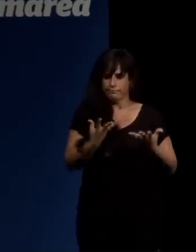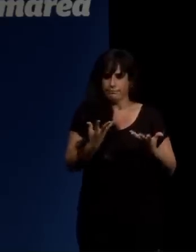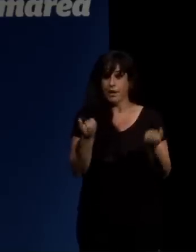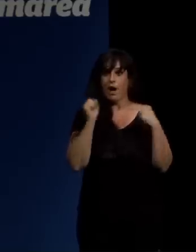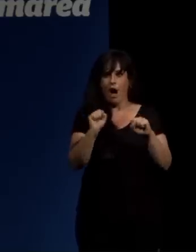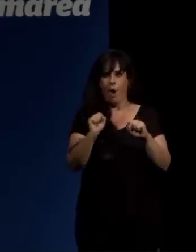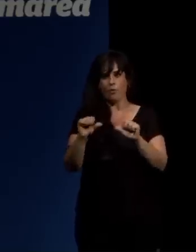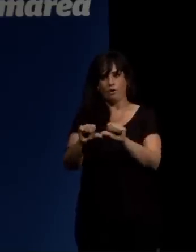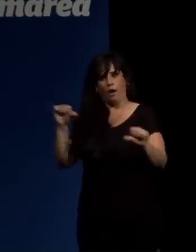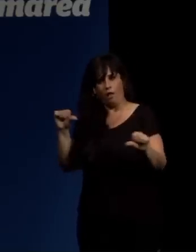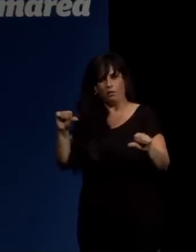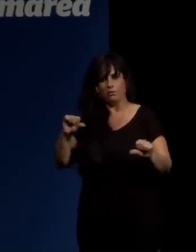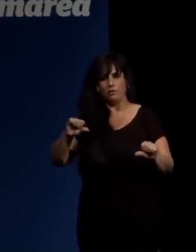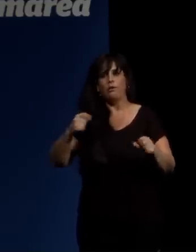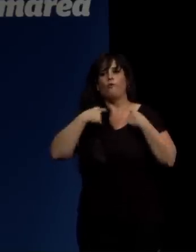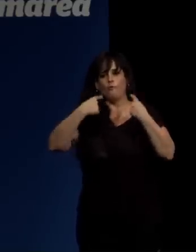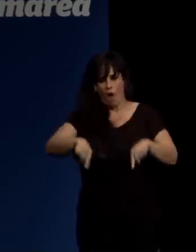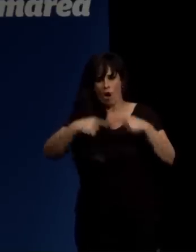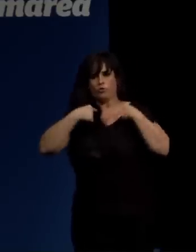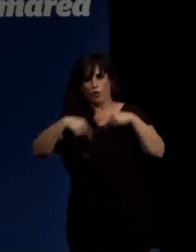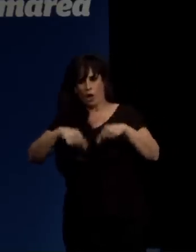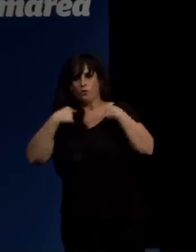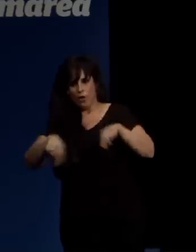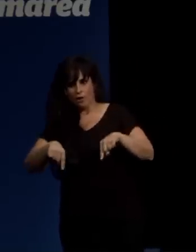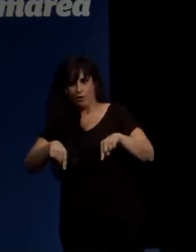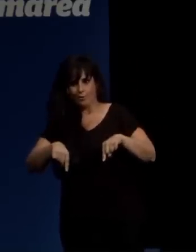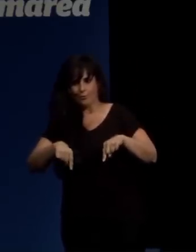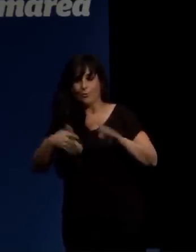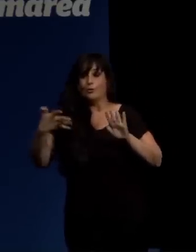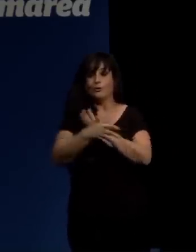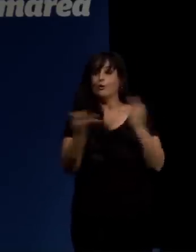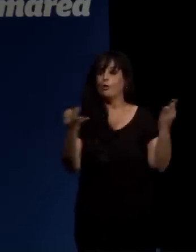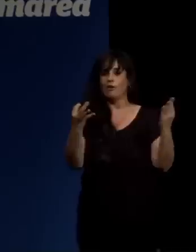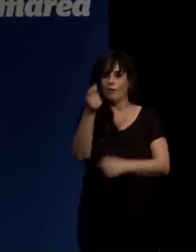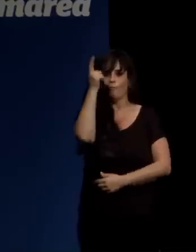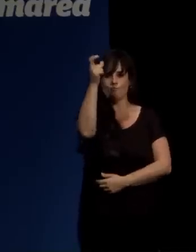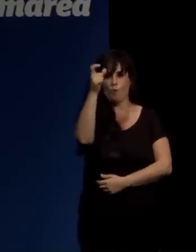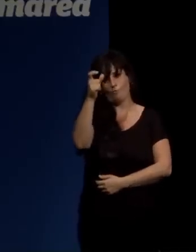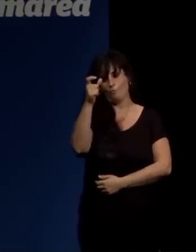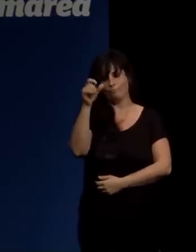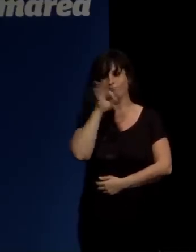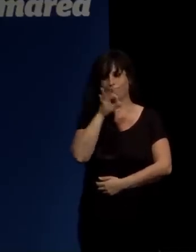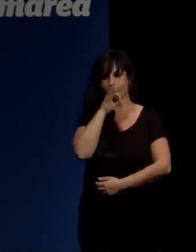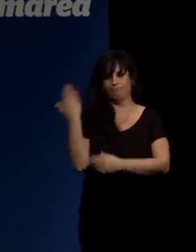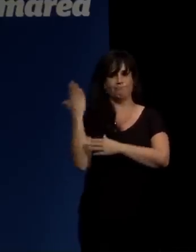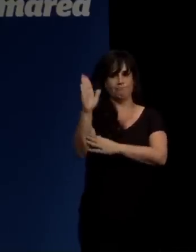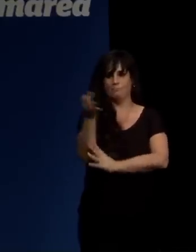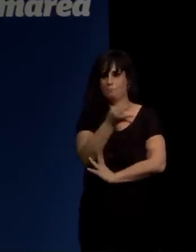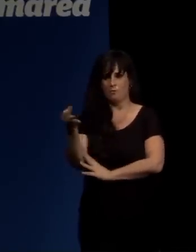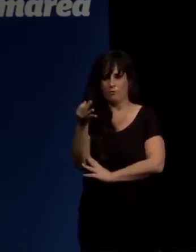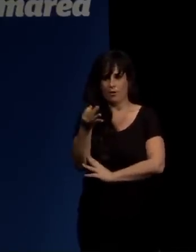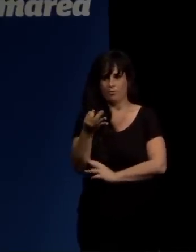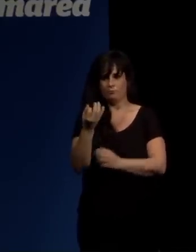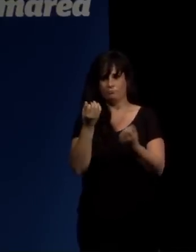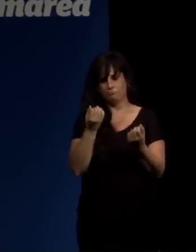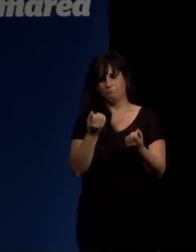as derrotas que sufriu. E, evidentemente, é o exemplo do que é o pobo galego en pé. E ese pobo galego en pé,